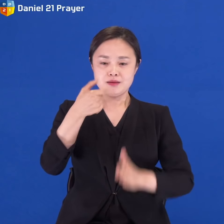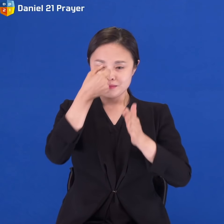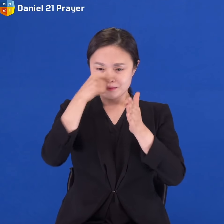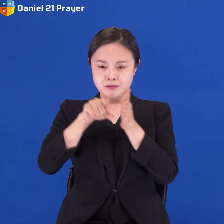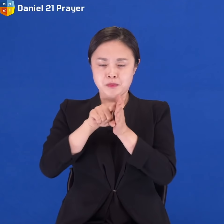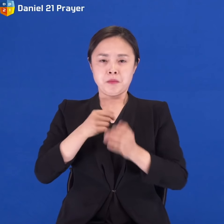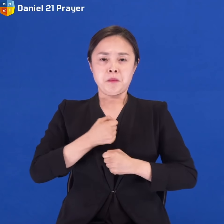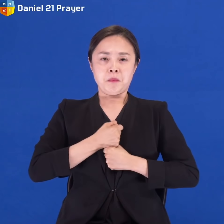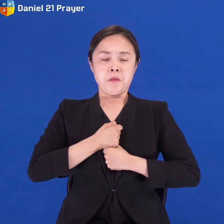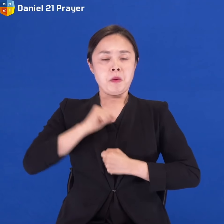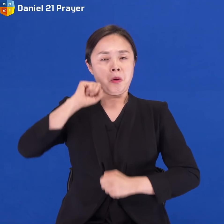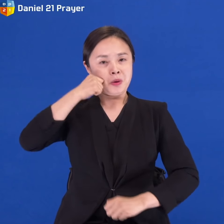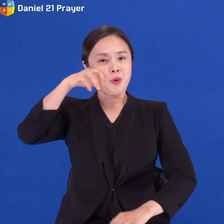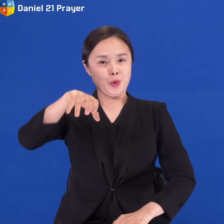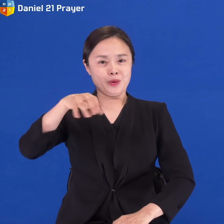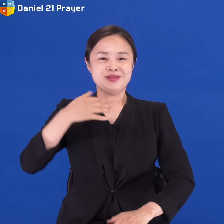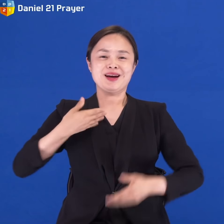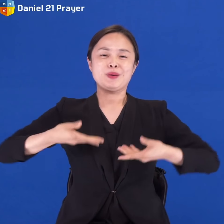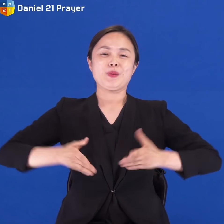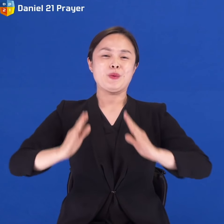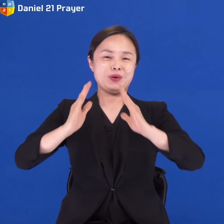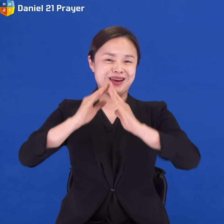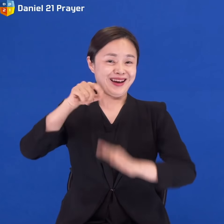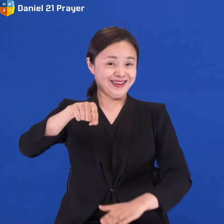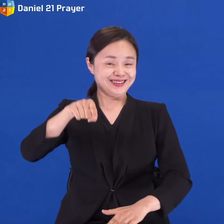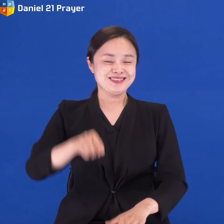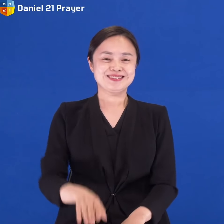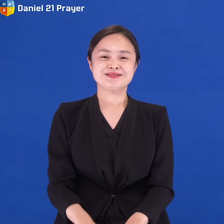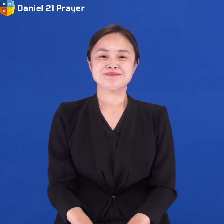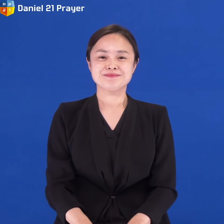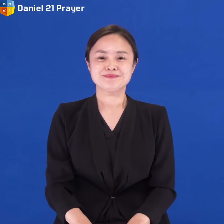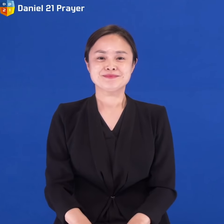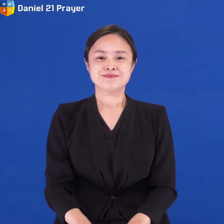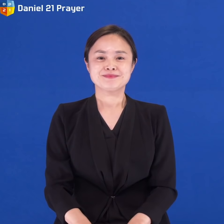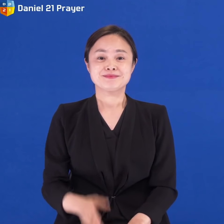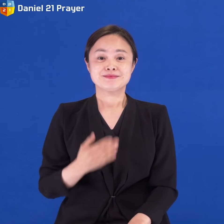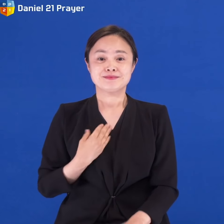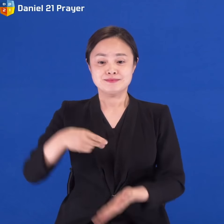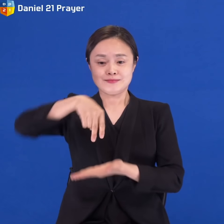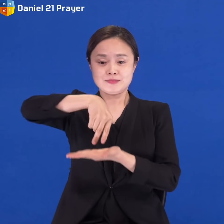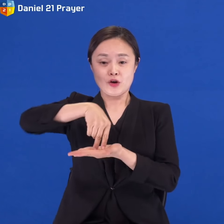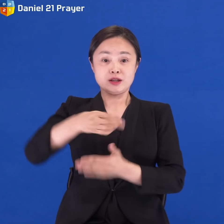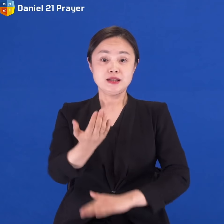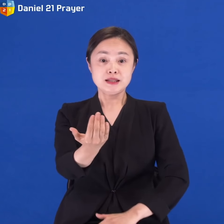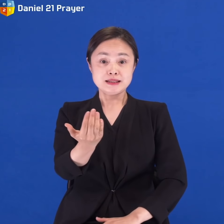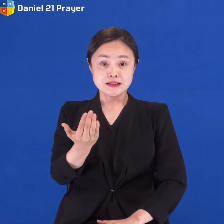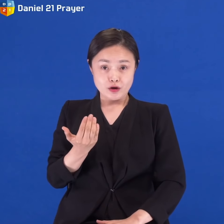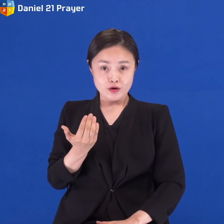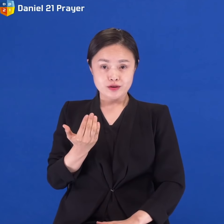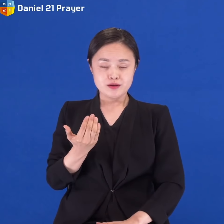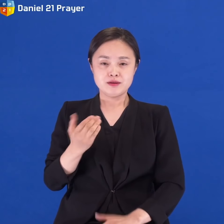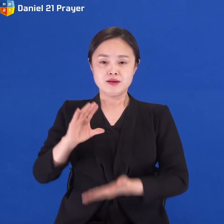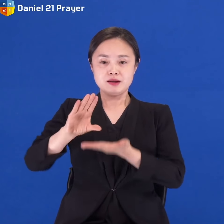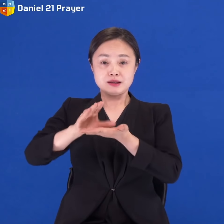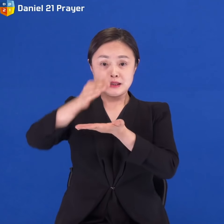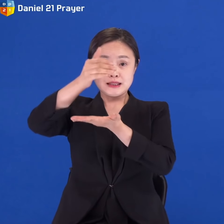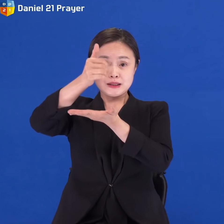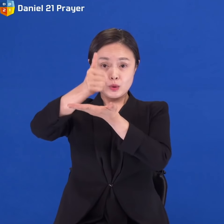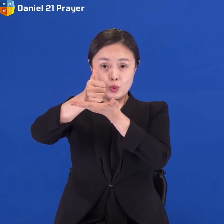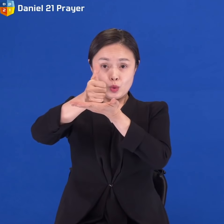저는 이 간증 자리에 서기 전 예수 그리스도를 나의